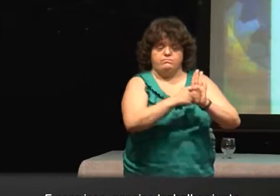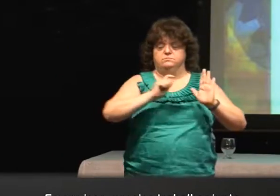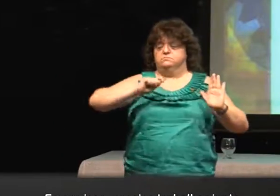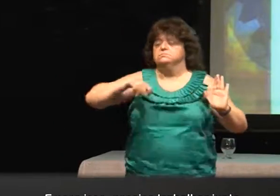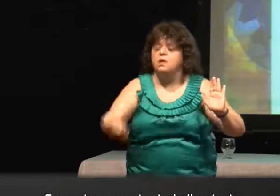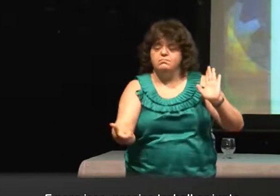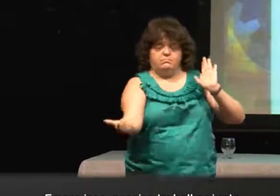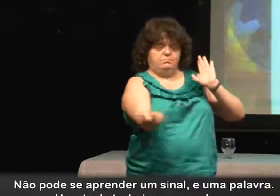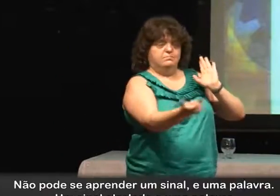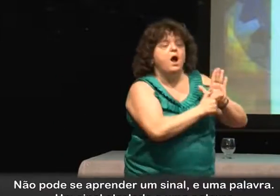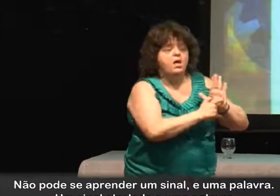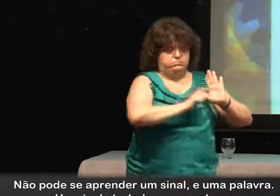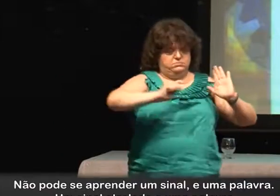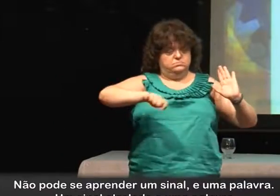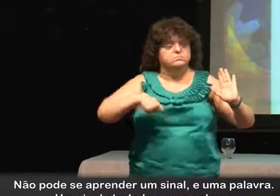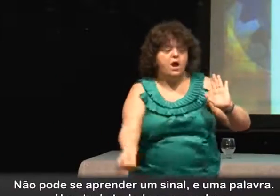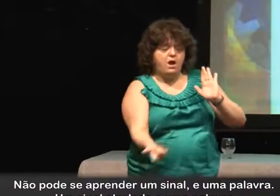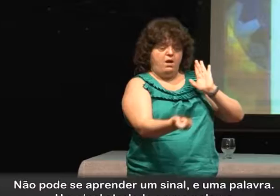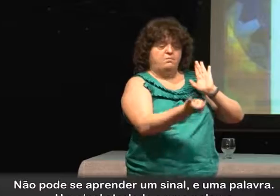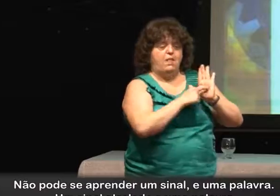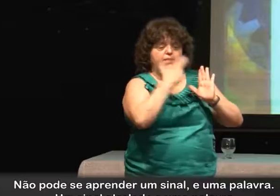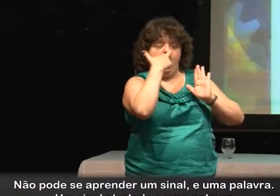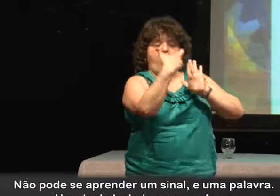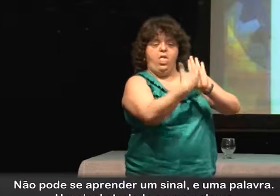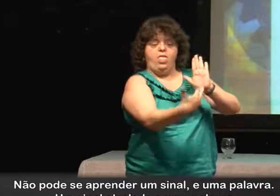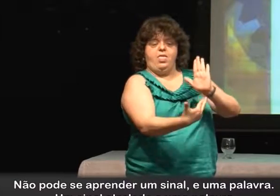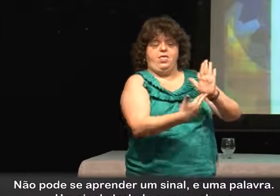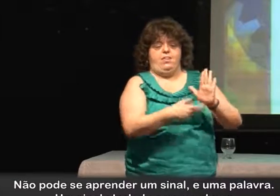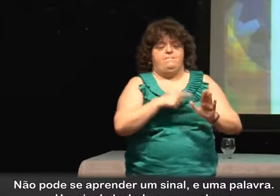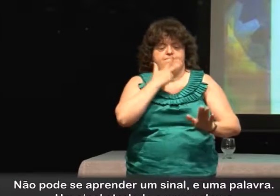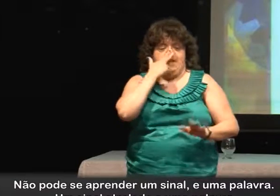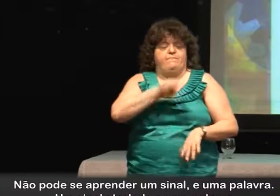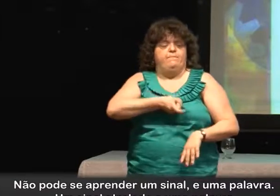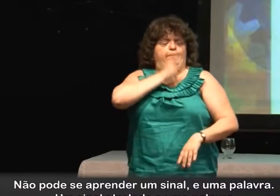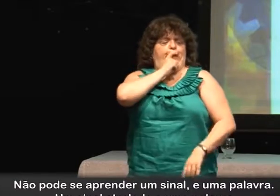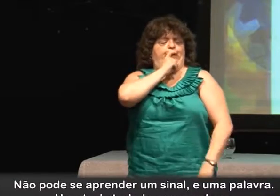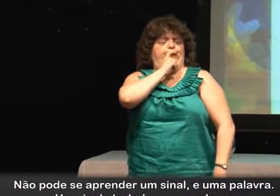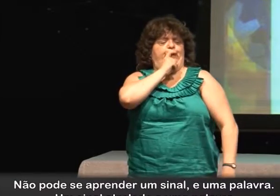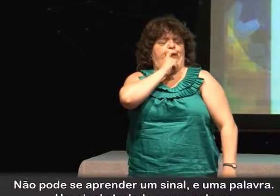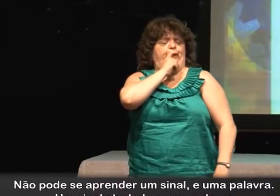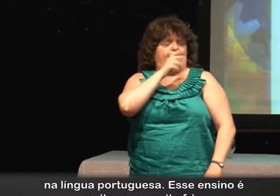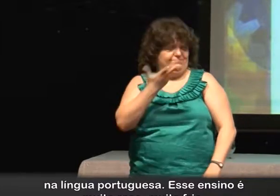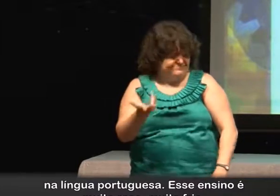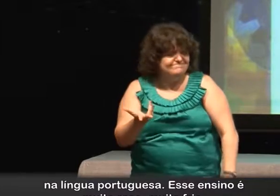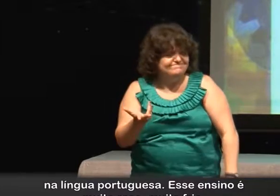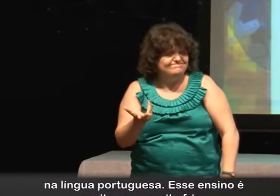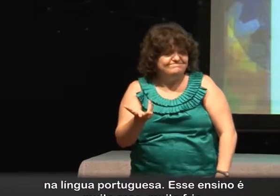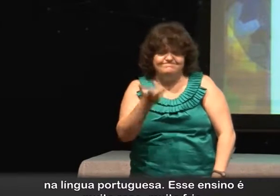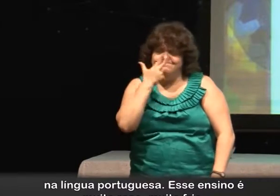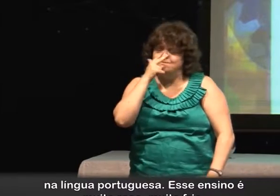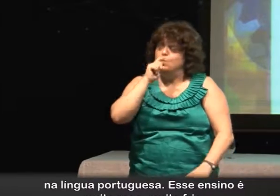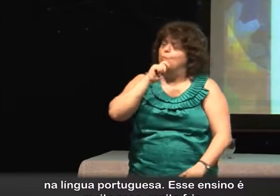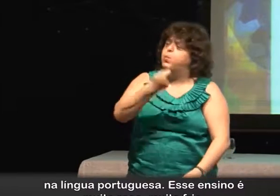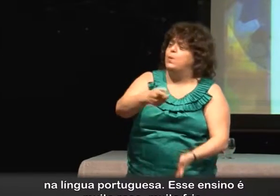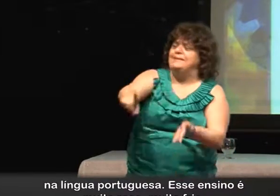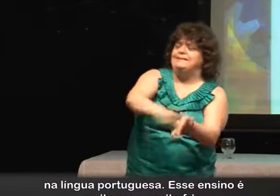trabalhar junto. Não pode ser, aprende um sinal, uma palavra, um sinal atrelado a uma palavra na língua portuguesa. Esse ensino é muito raso, é